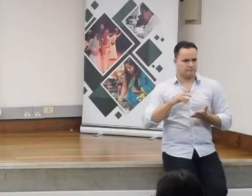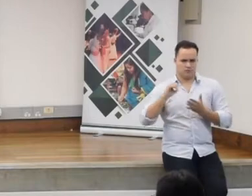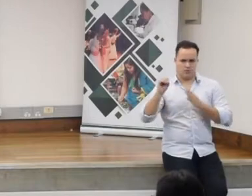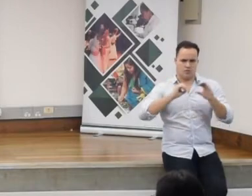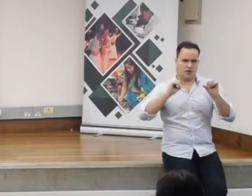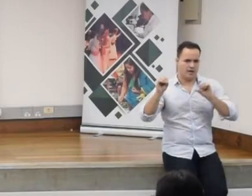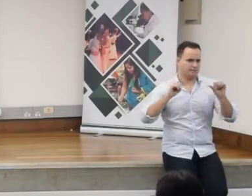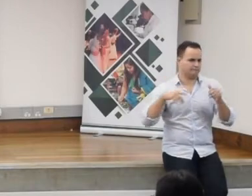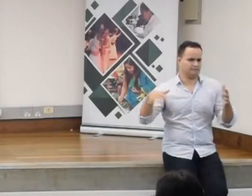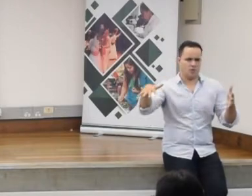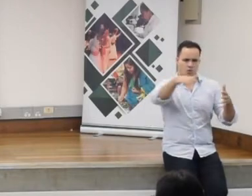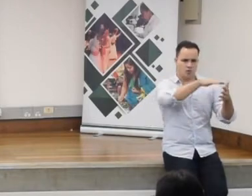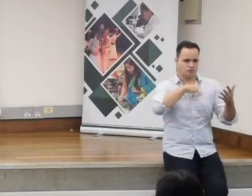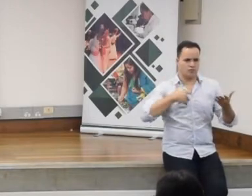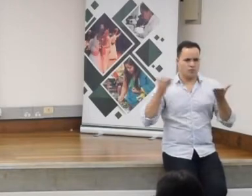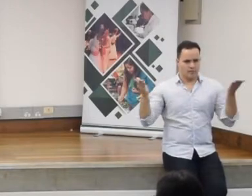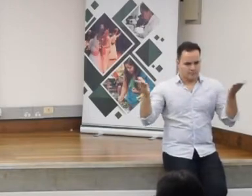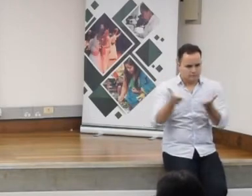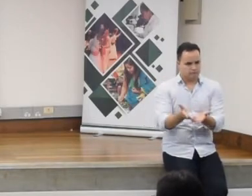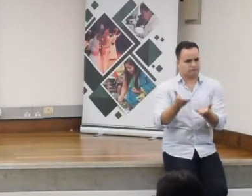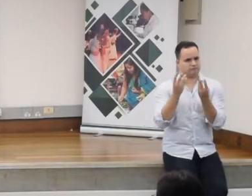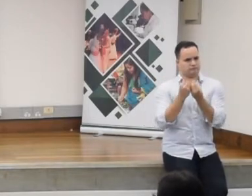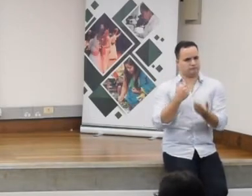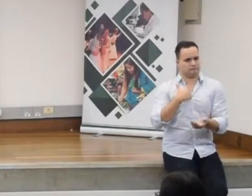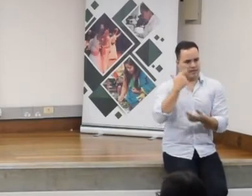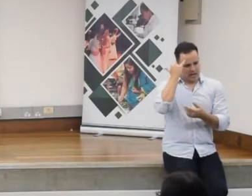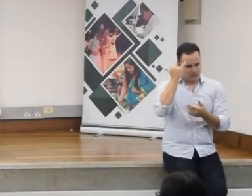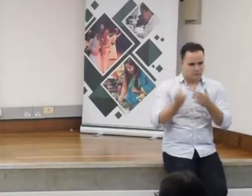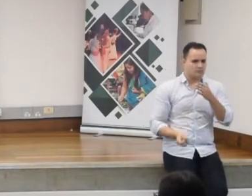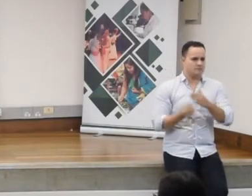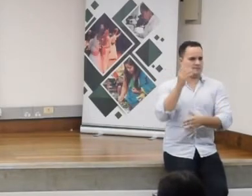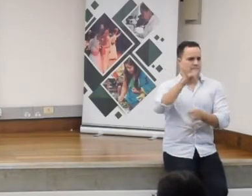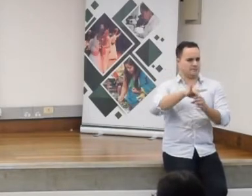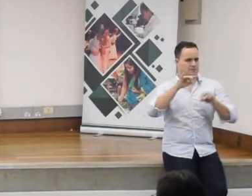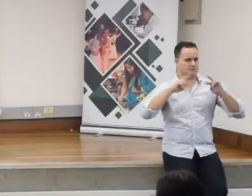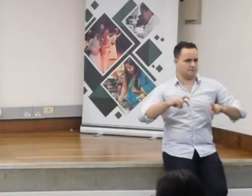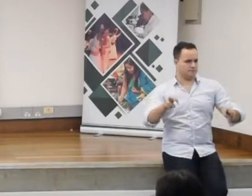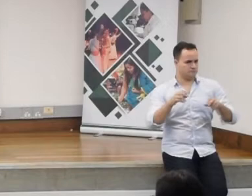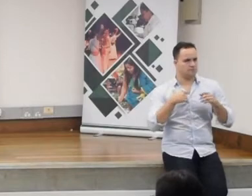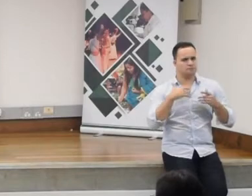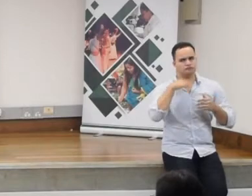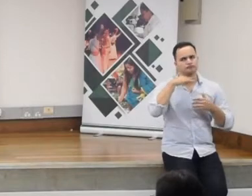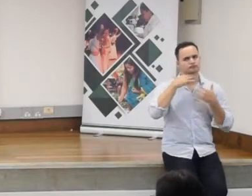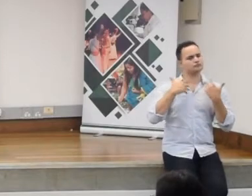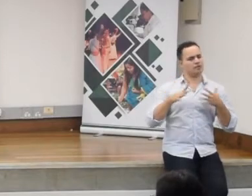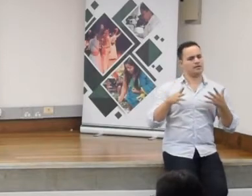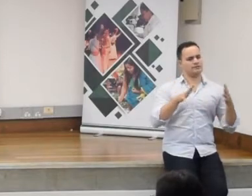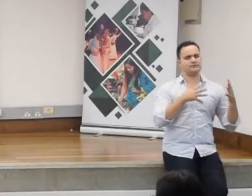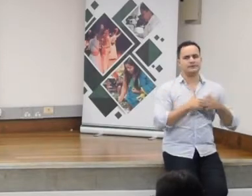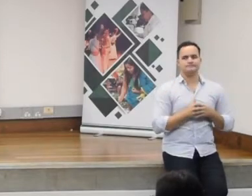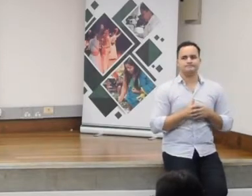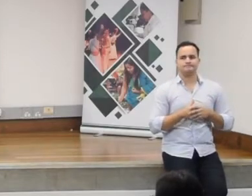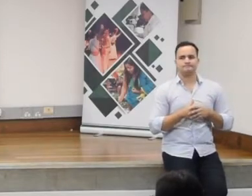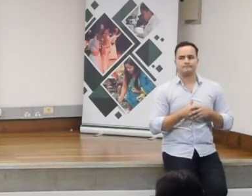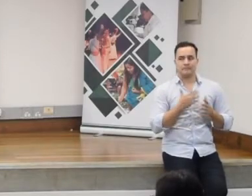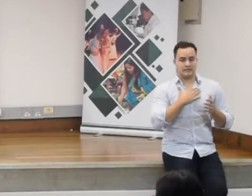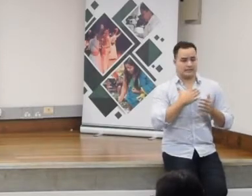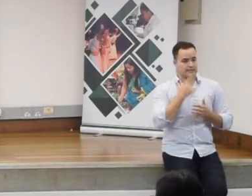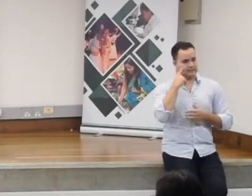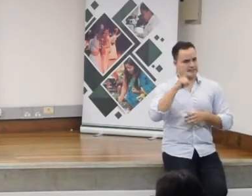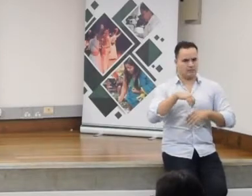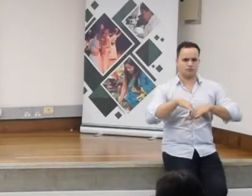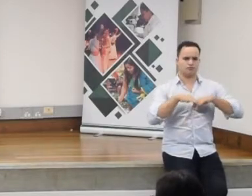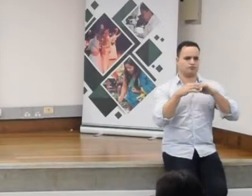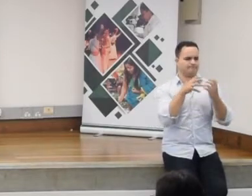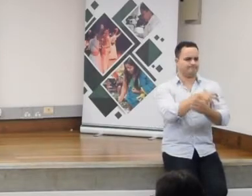este escenario para pensar en una iniciativa de estas características. En ese sentido también queremos fortalecer el trabajo y